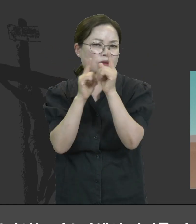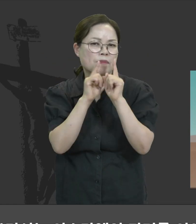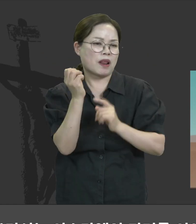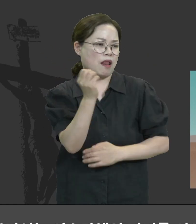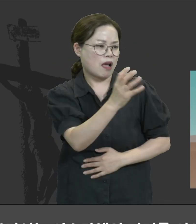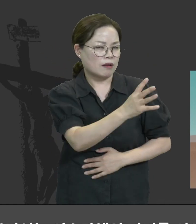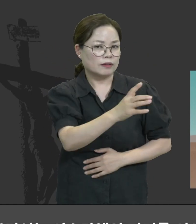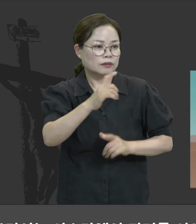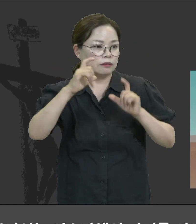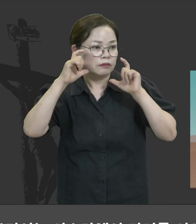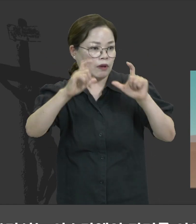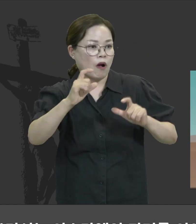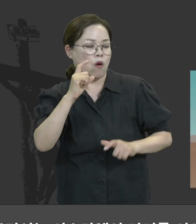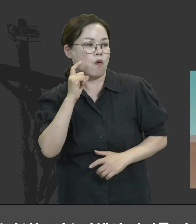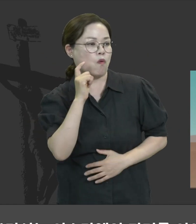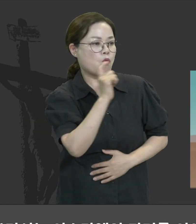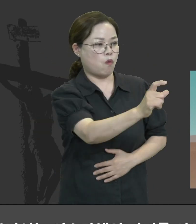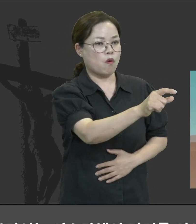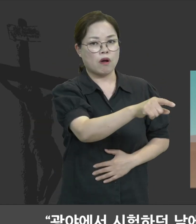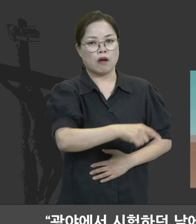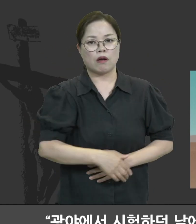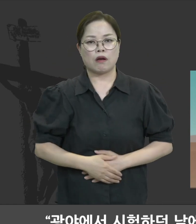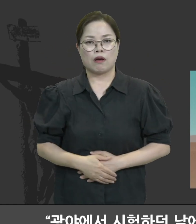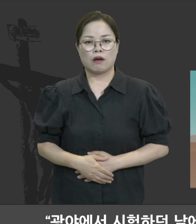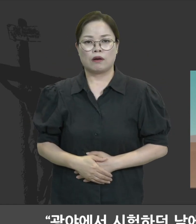이야기하며 단호하게 경고합니다.